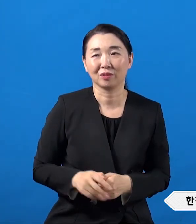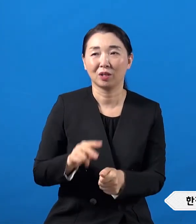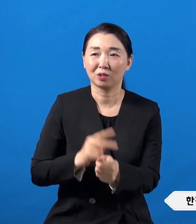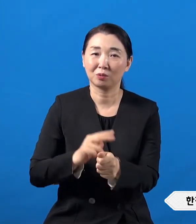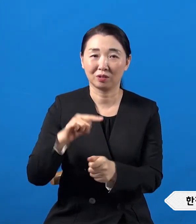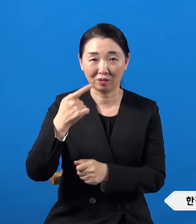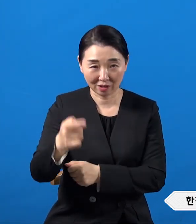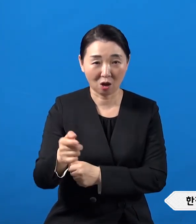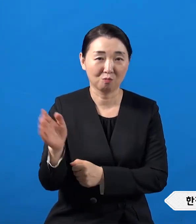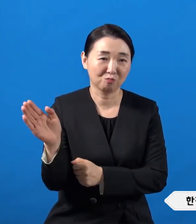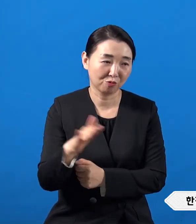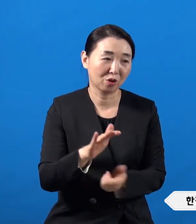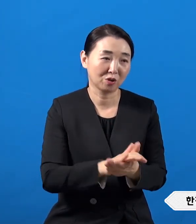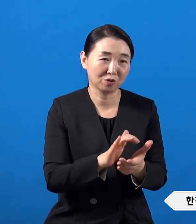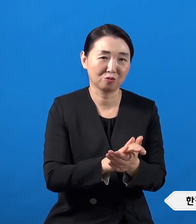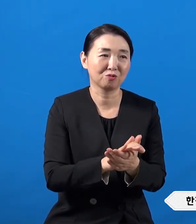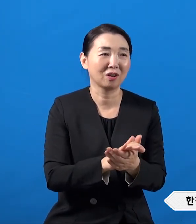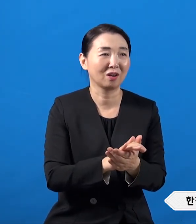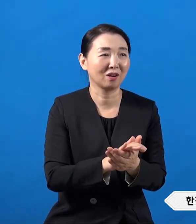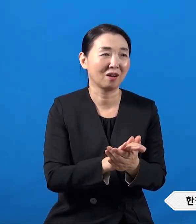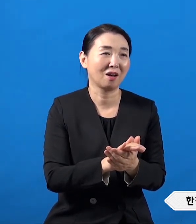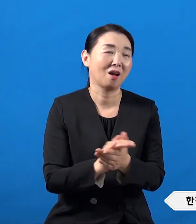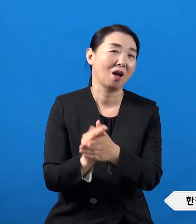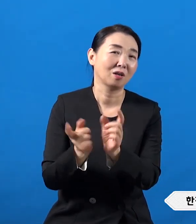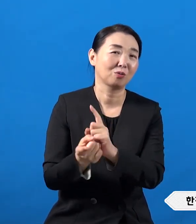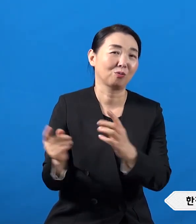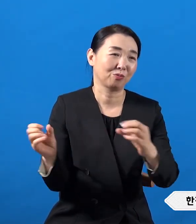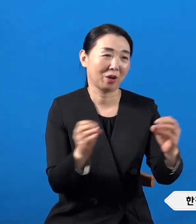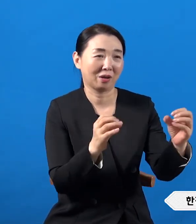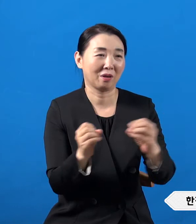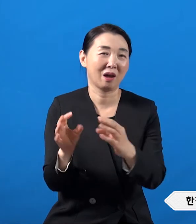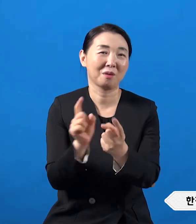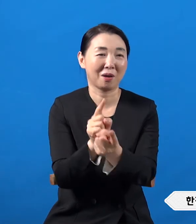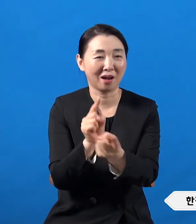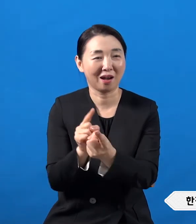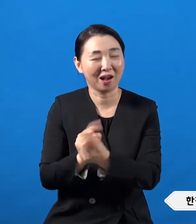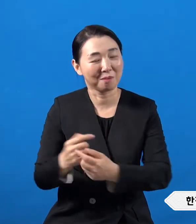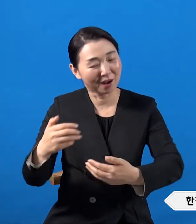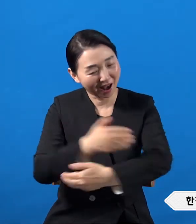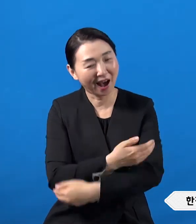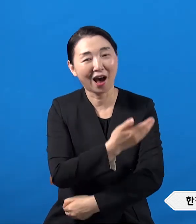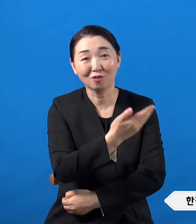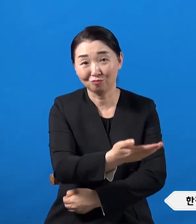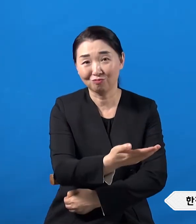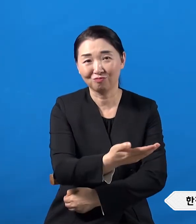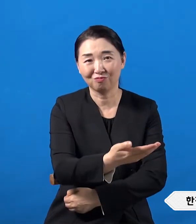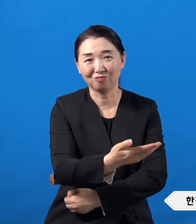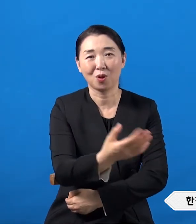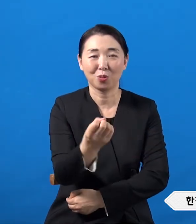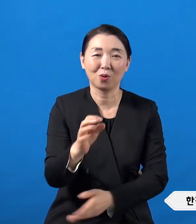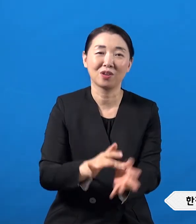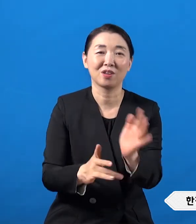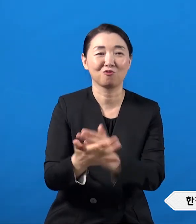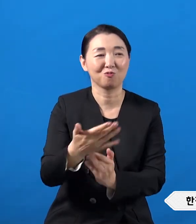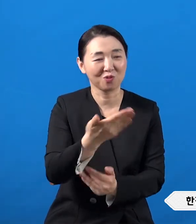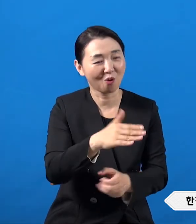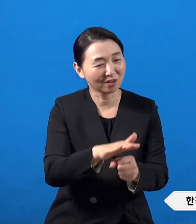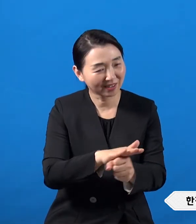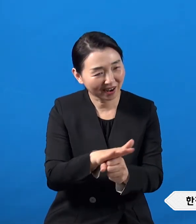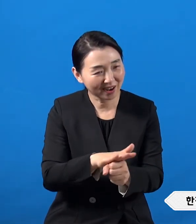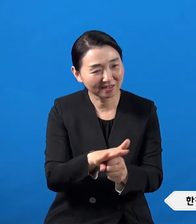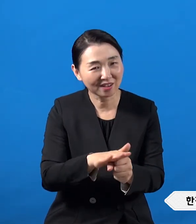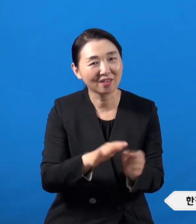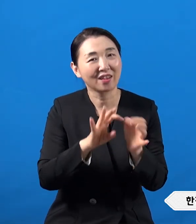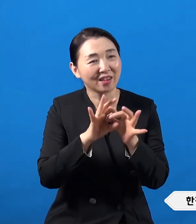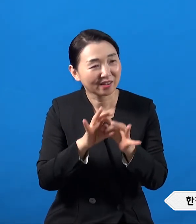선생님이 그 다음부터 이 아이 친구가 되어주어서 자주 만나서 안아주고 예수님이 너를